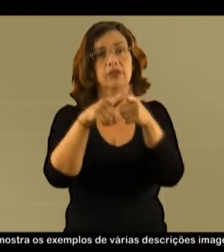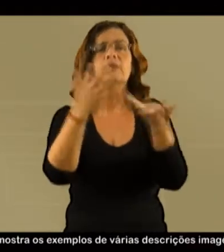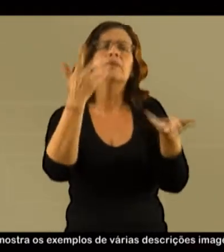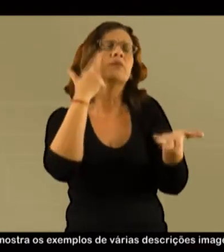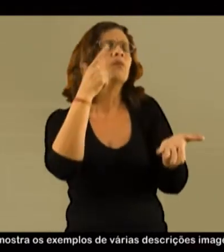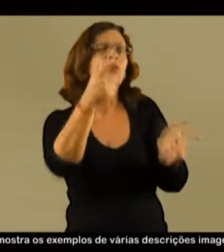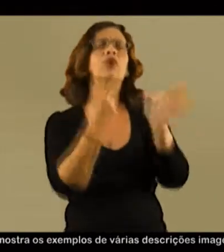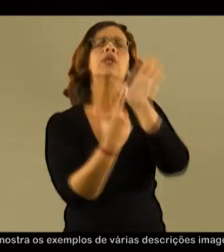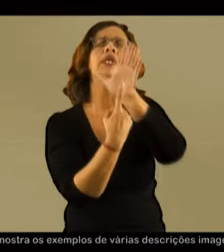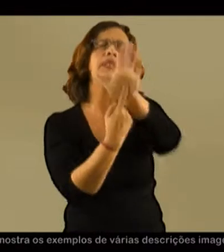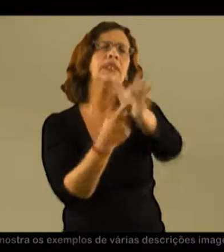imagéticas.